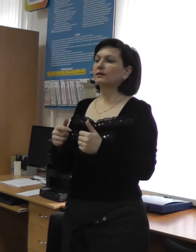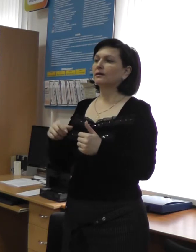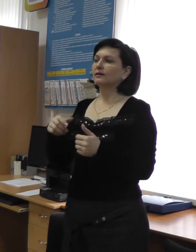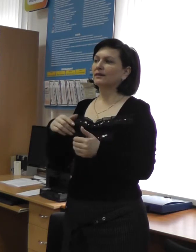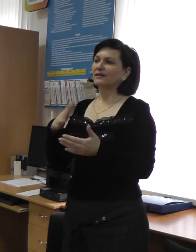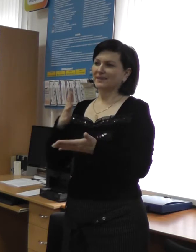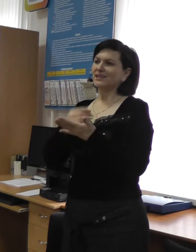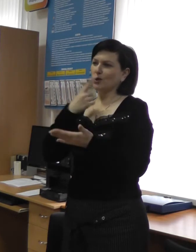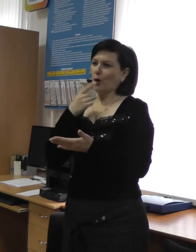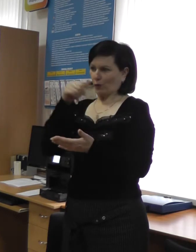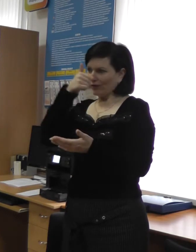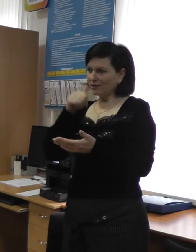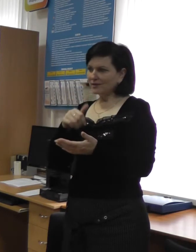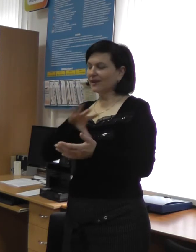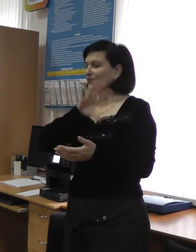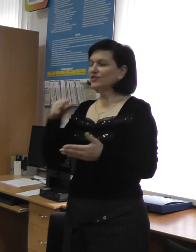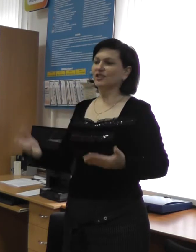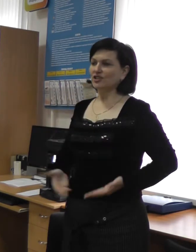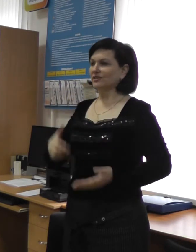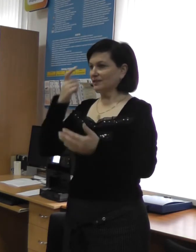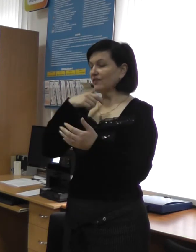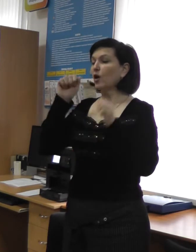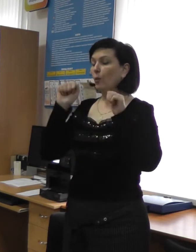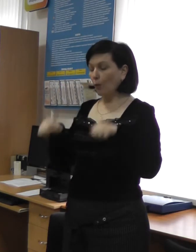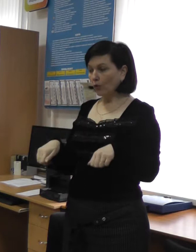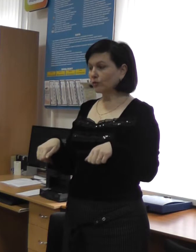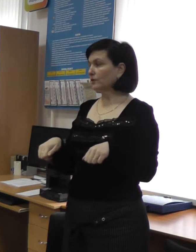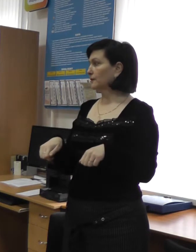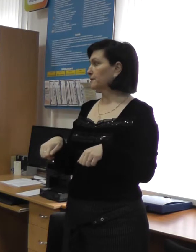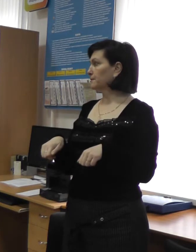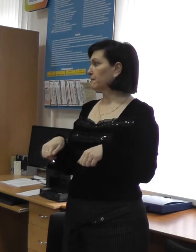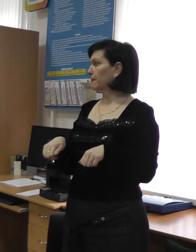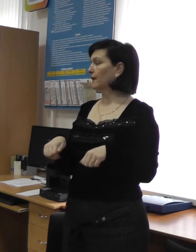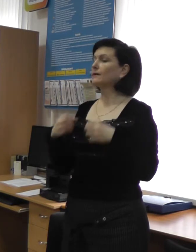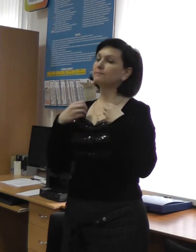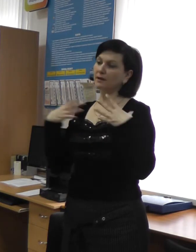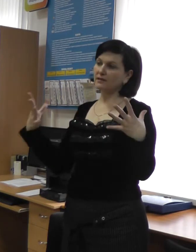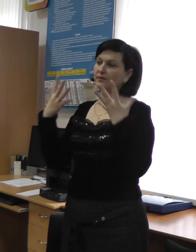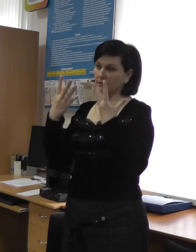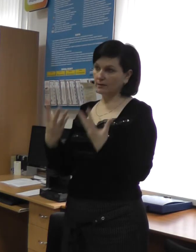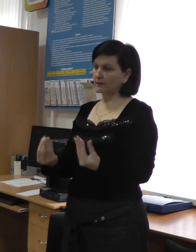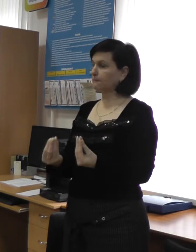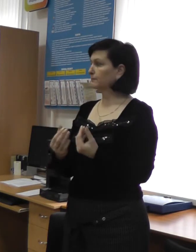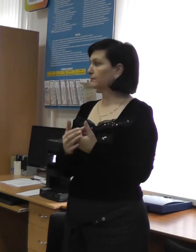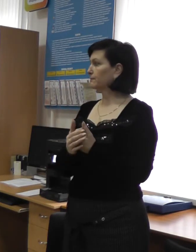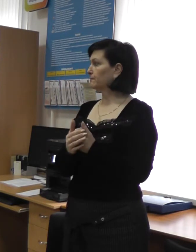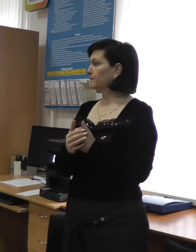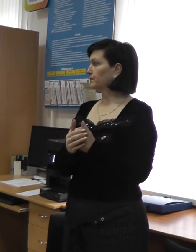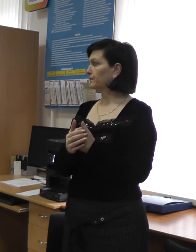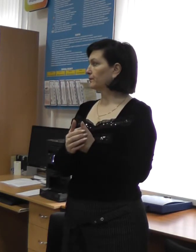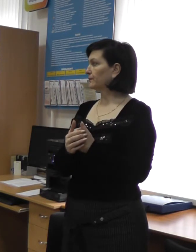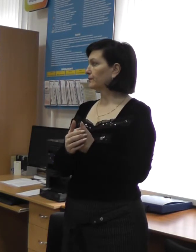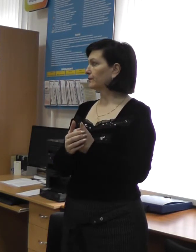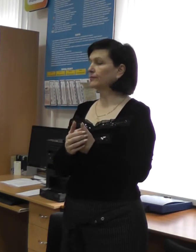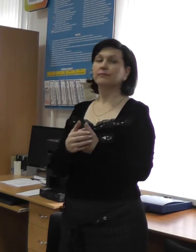греческие корни, и все жители Ставрополя могут провести и отпраздновать этот день непосредственно